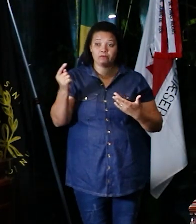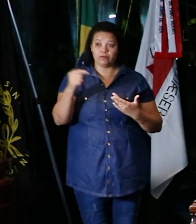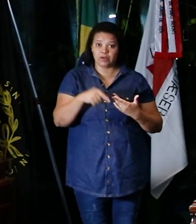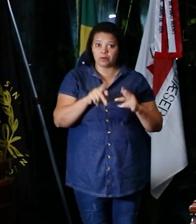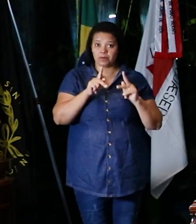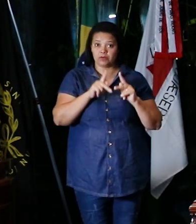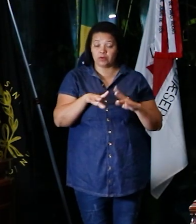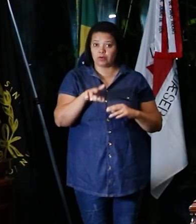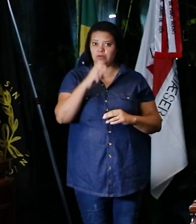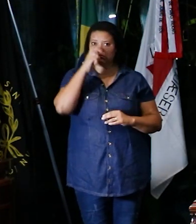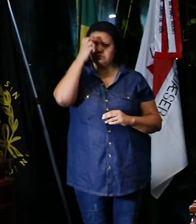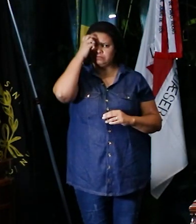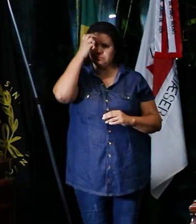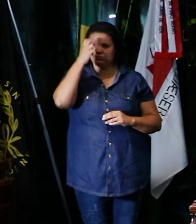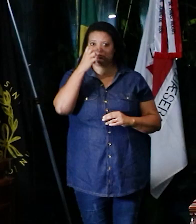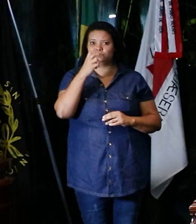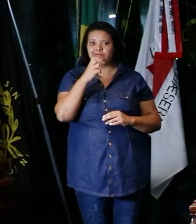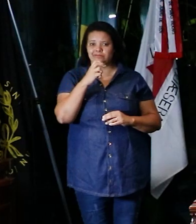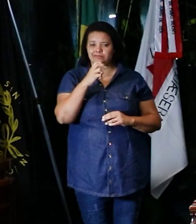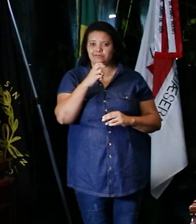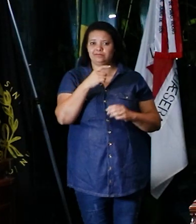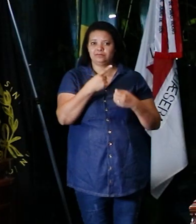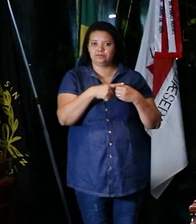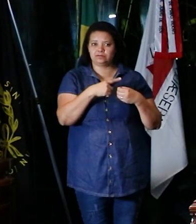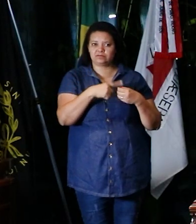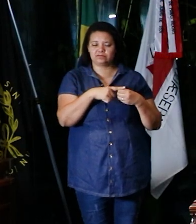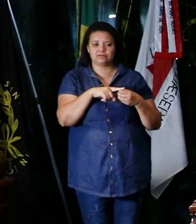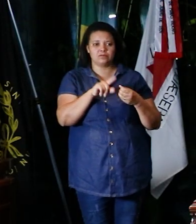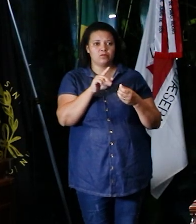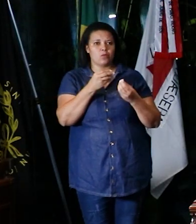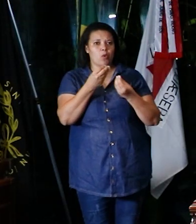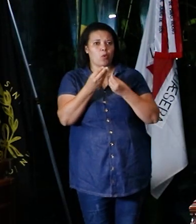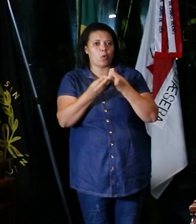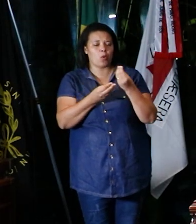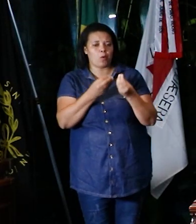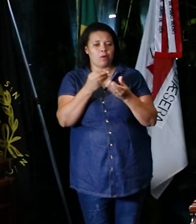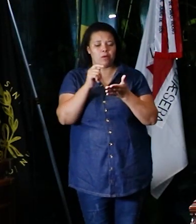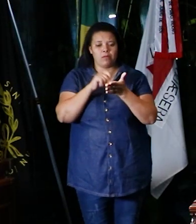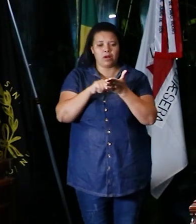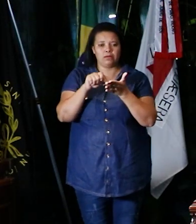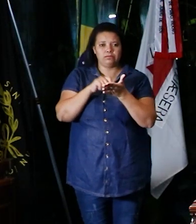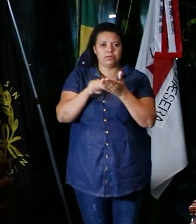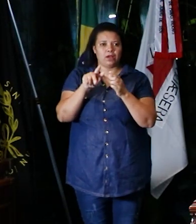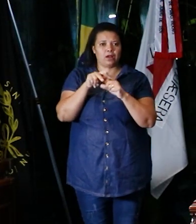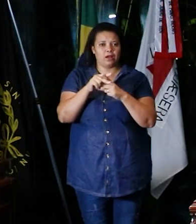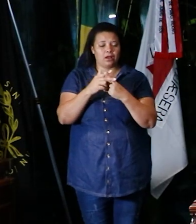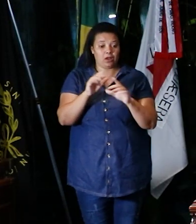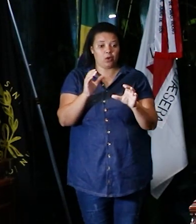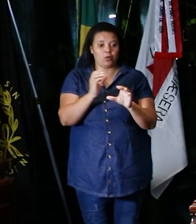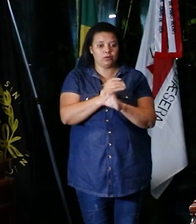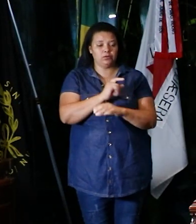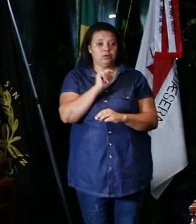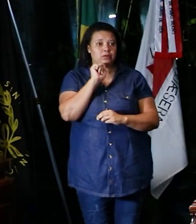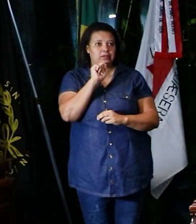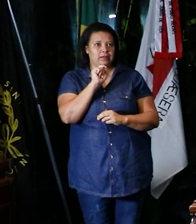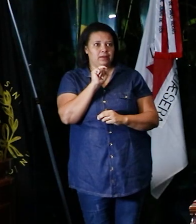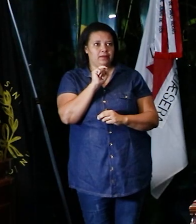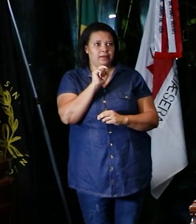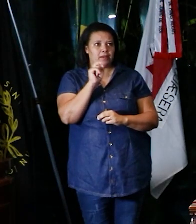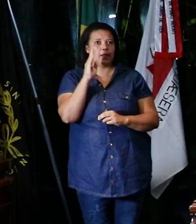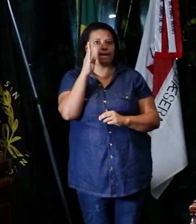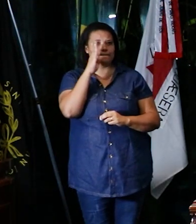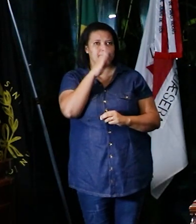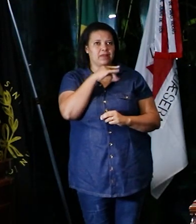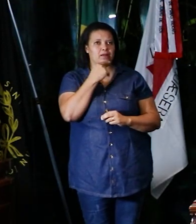e puseram-se a fazer a exegese da catástrofe. E concluíram que todo o mal provinha